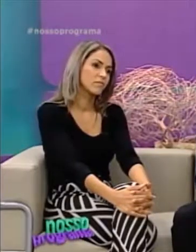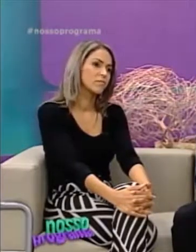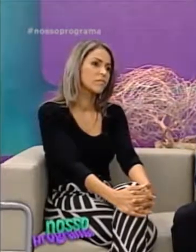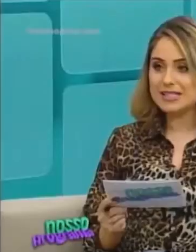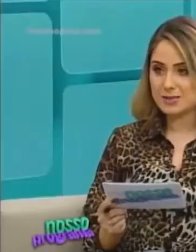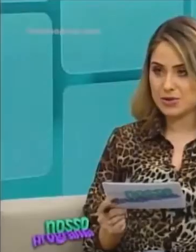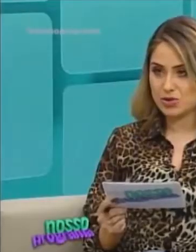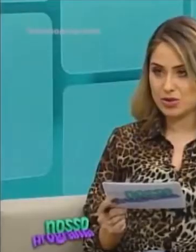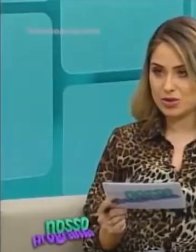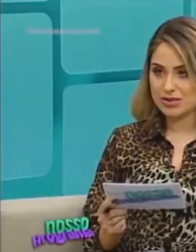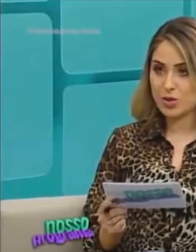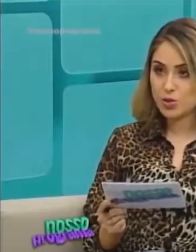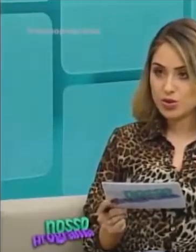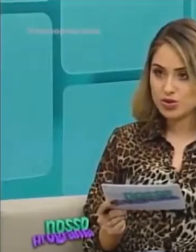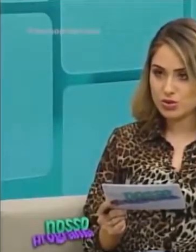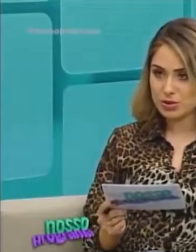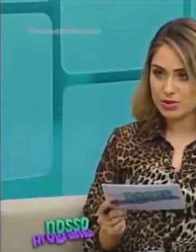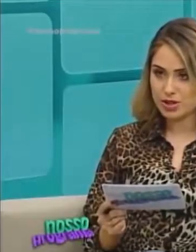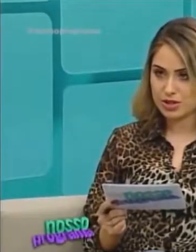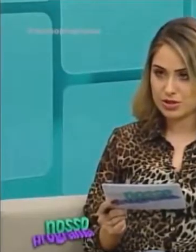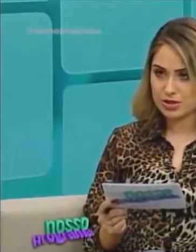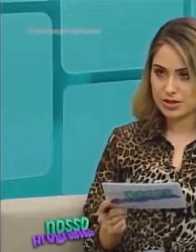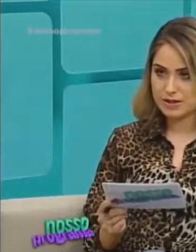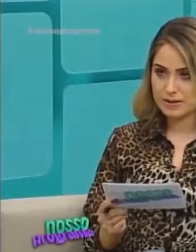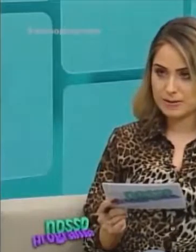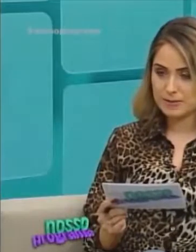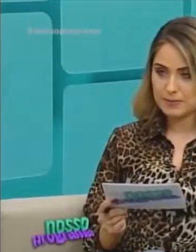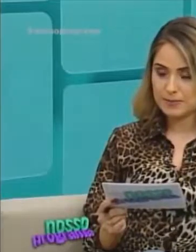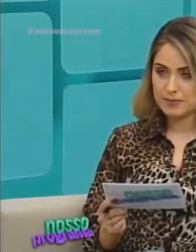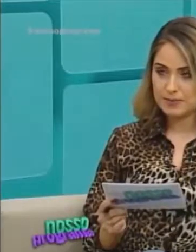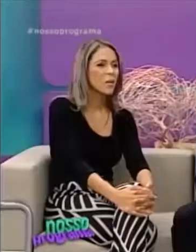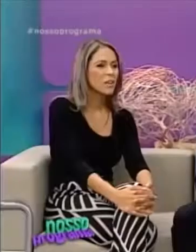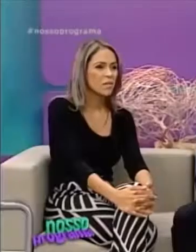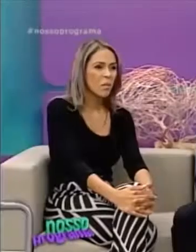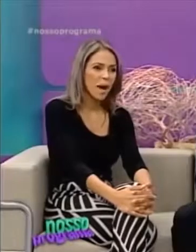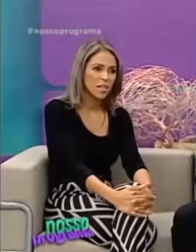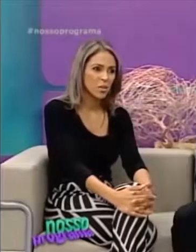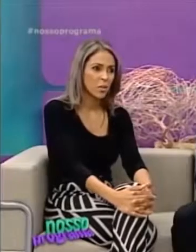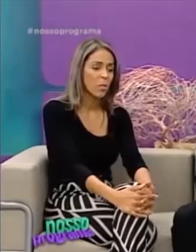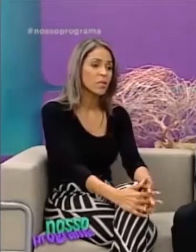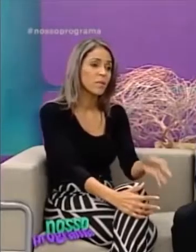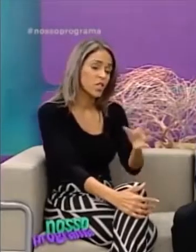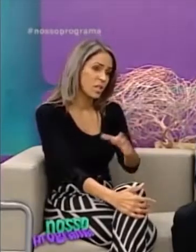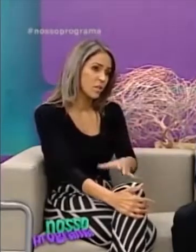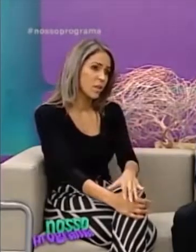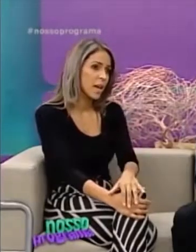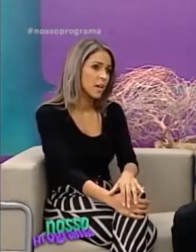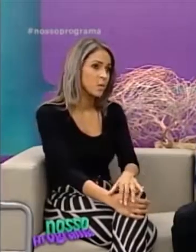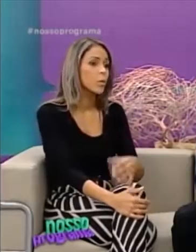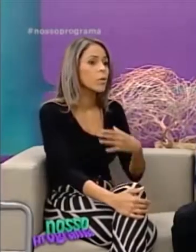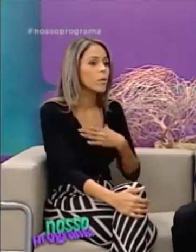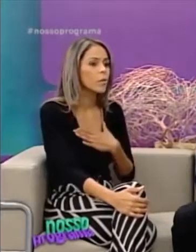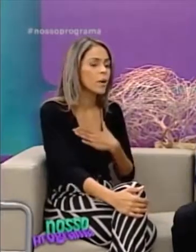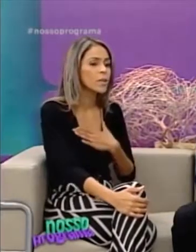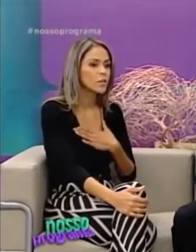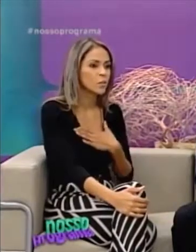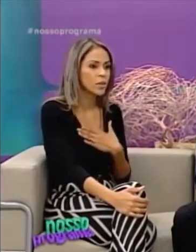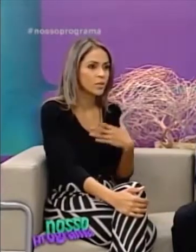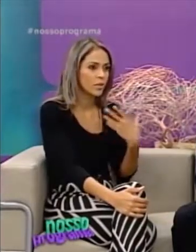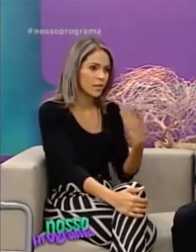hoje, ensina pessoas, dá cursos? Conta pra gente. Eu dou aula, mas é um nível básico, eu não posso emitir certificado. O meu intuito, e na